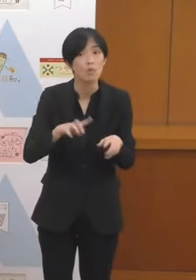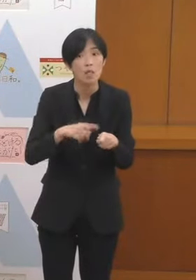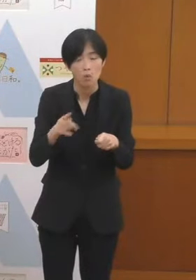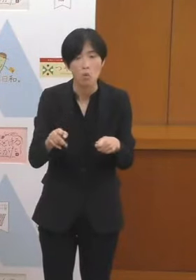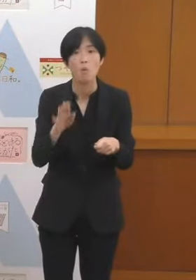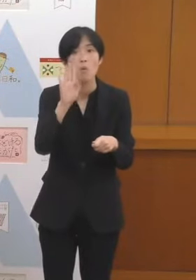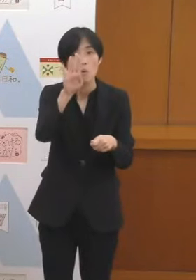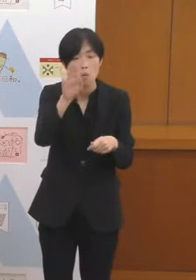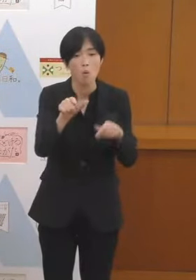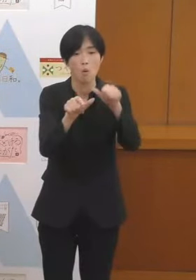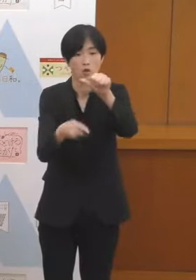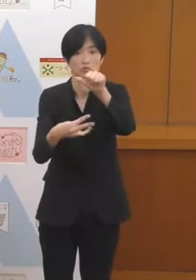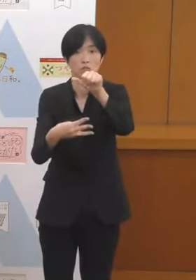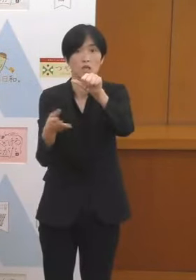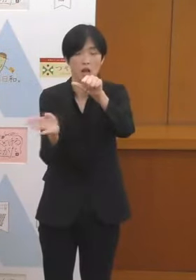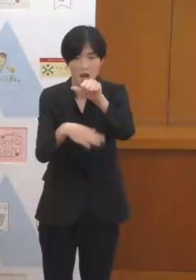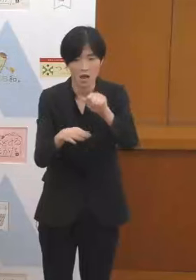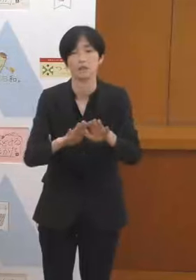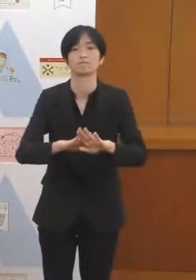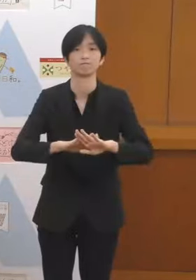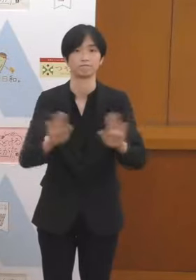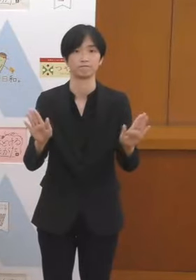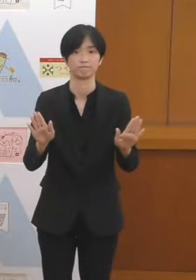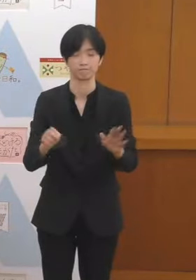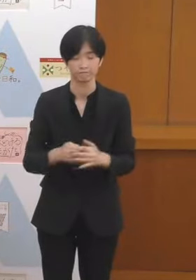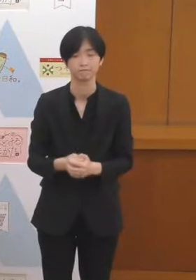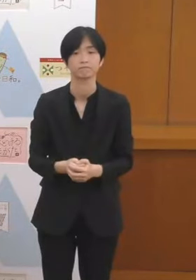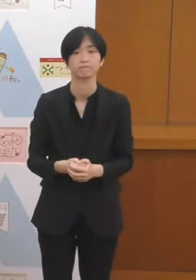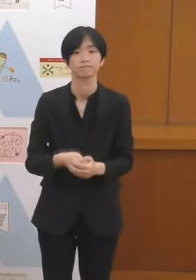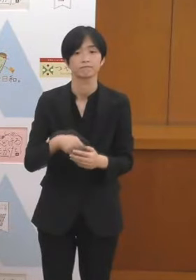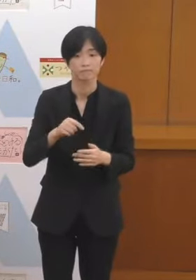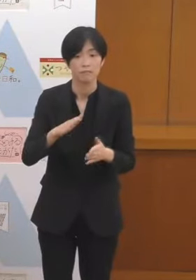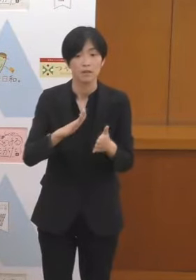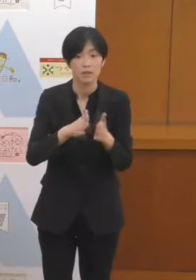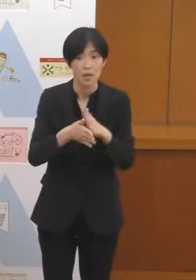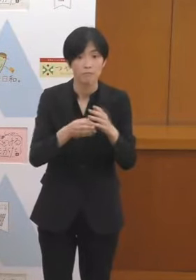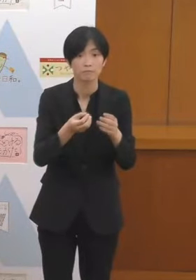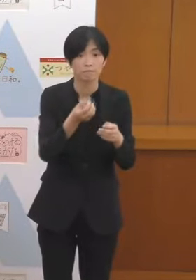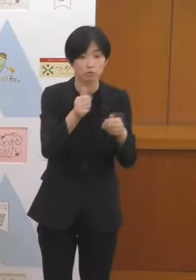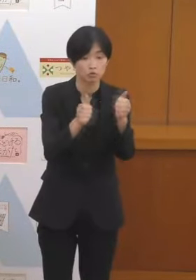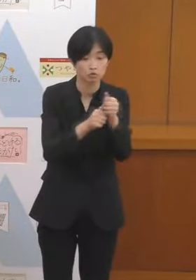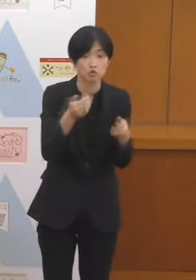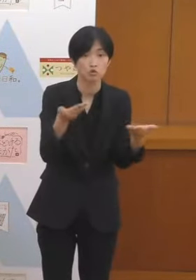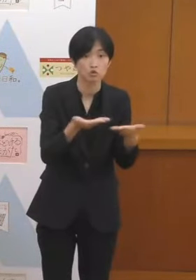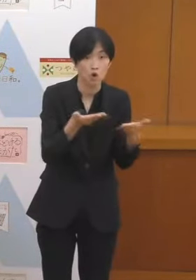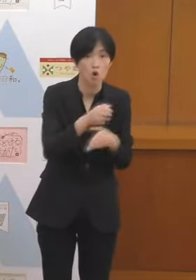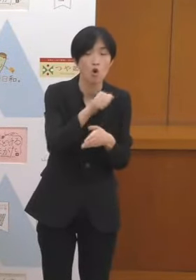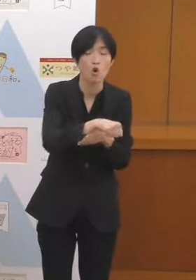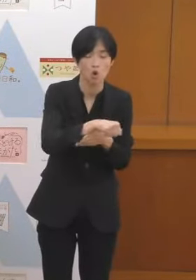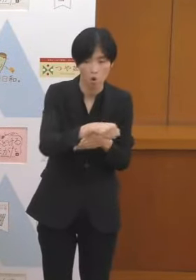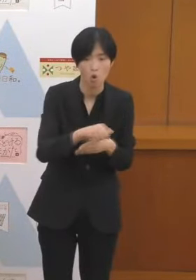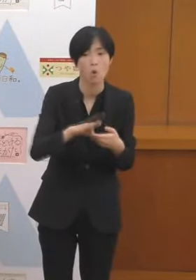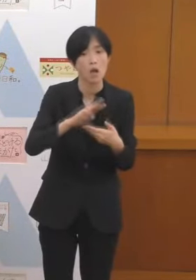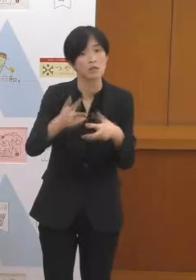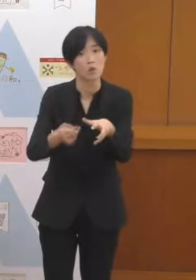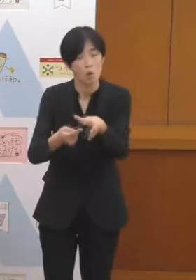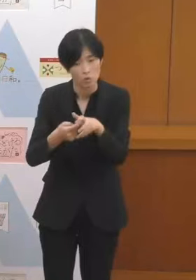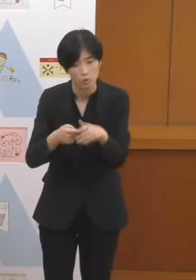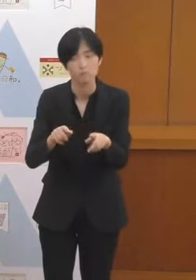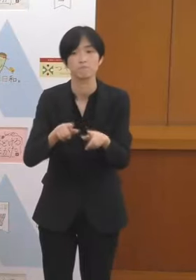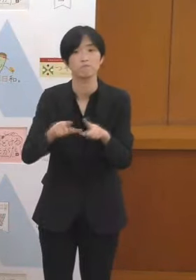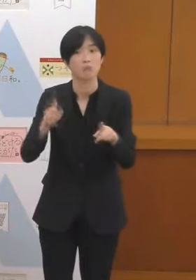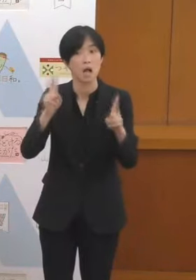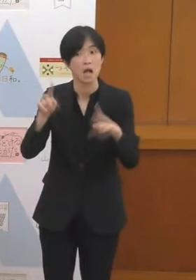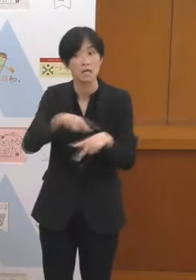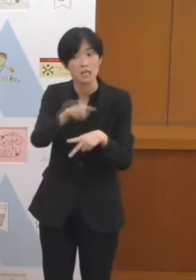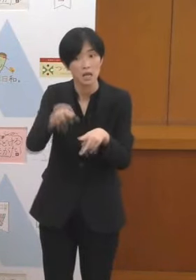からスタートしてまいりますこうした県の取り組みが市町村や民間企業等にも広がり